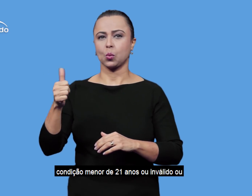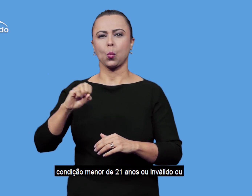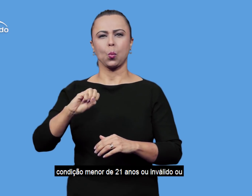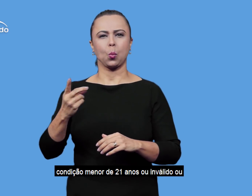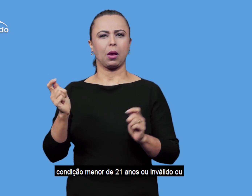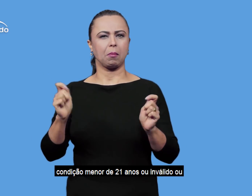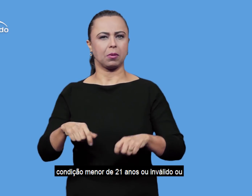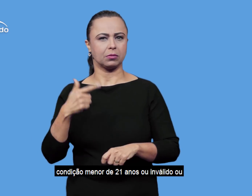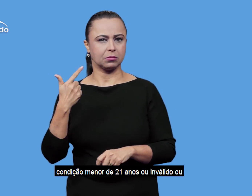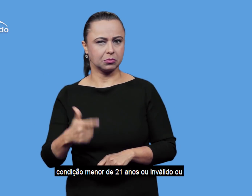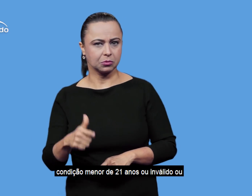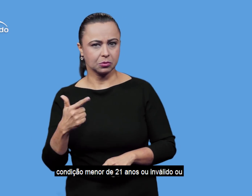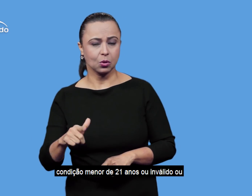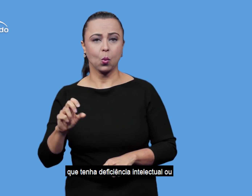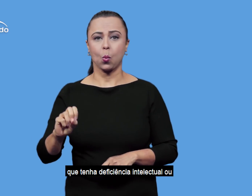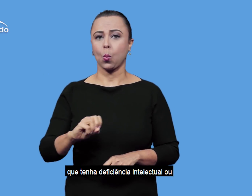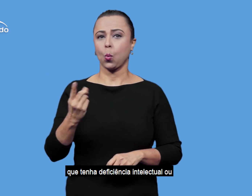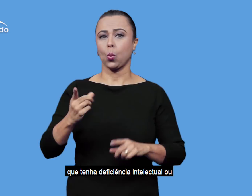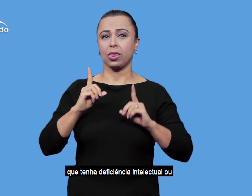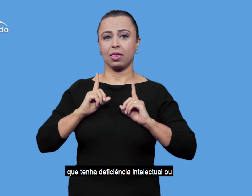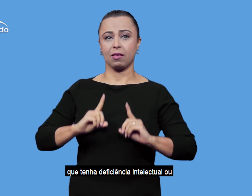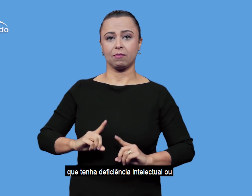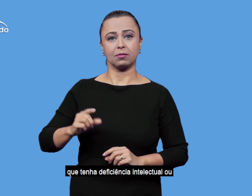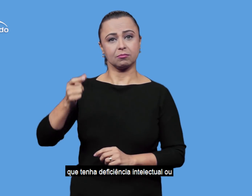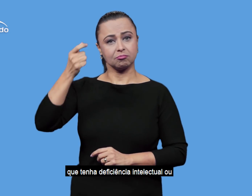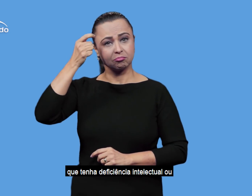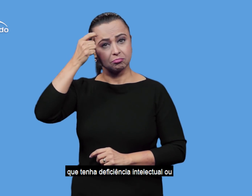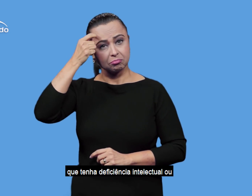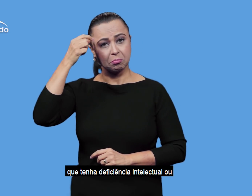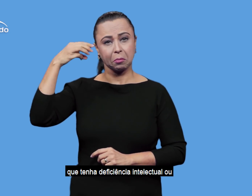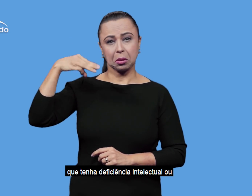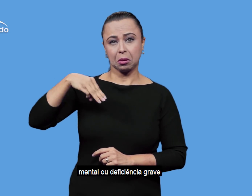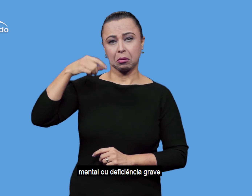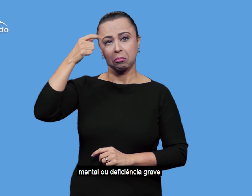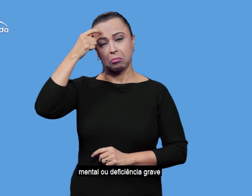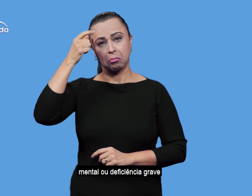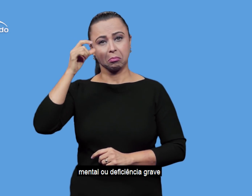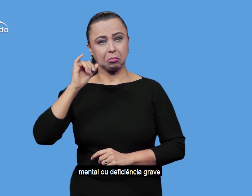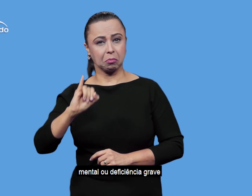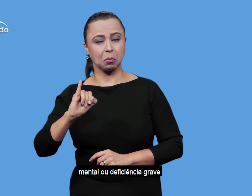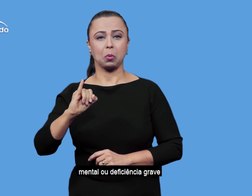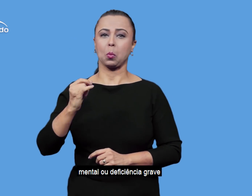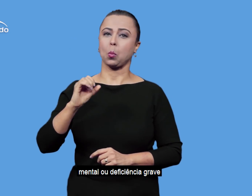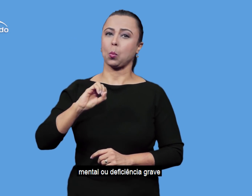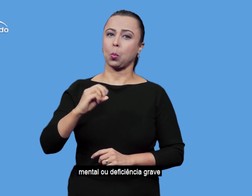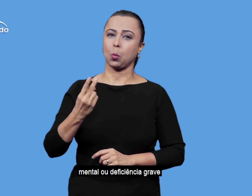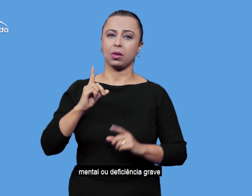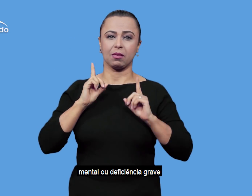inválido ou que tenha deficiência intelectual ou mental ou deficiência grave